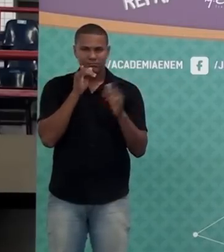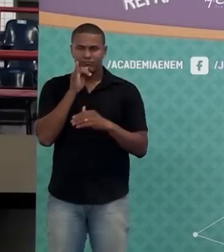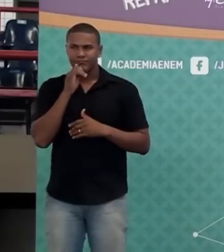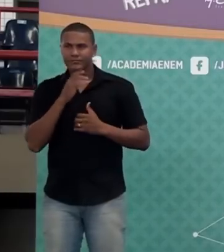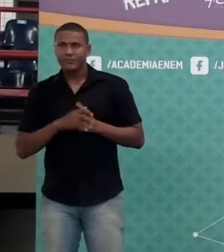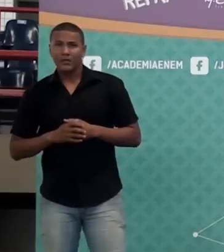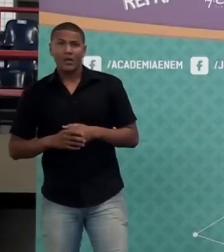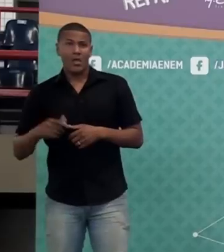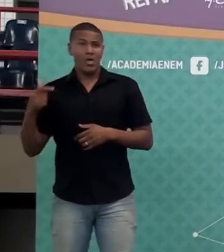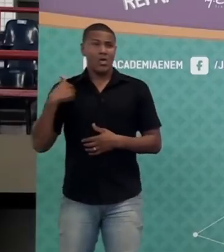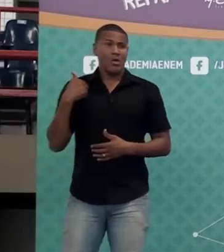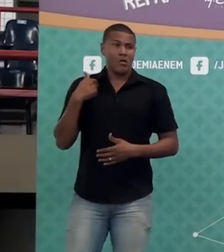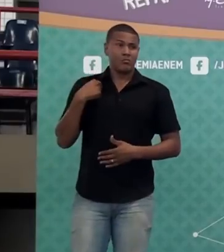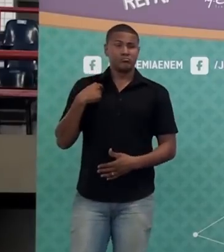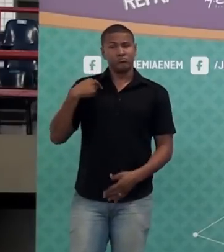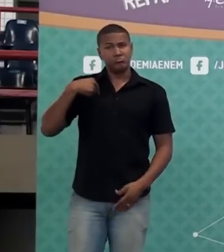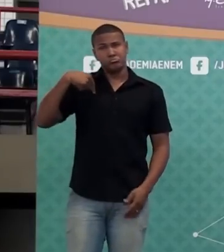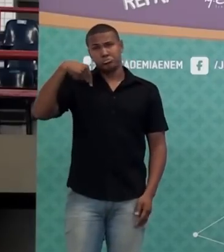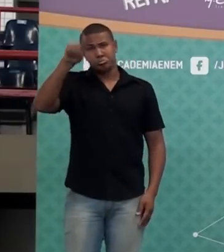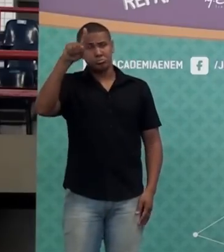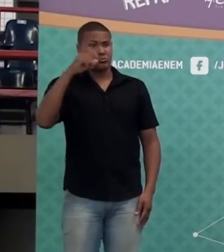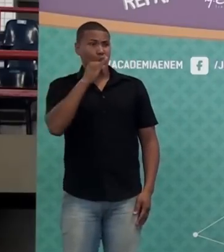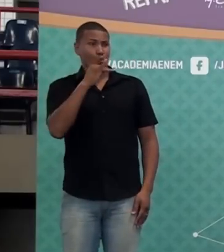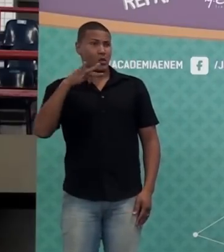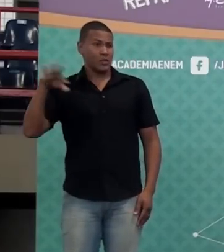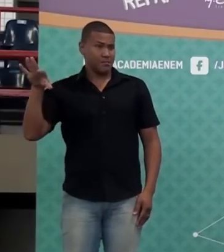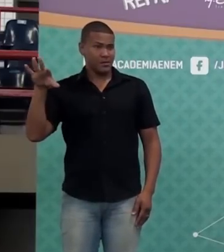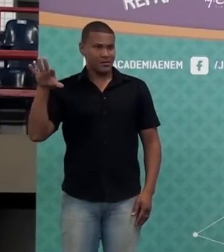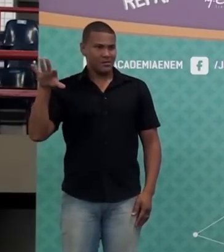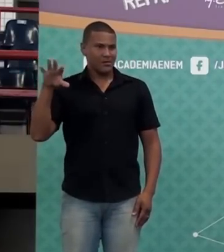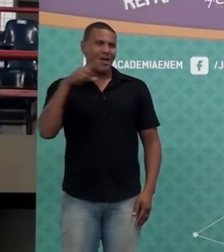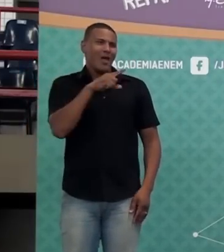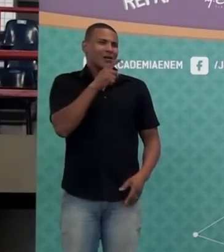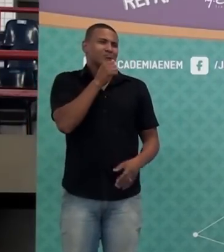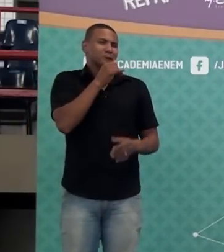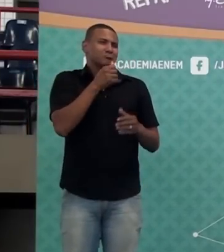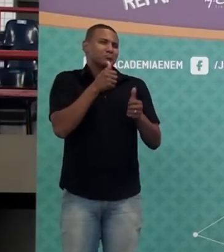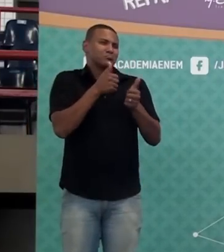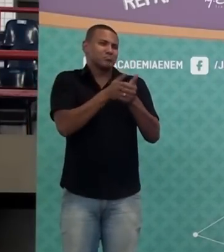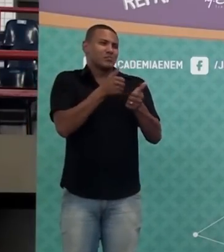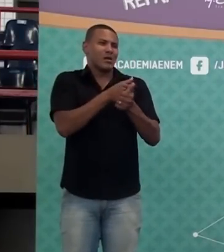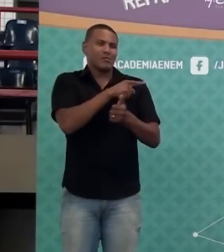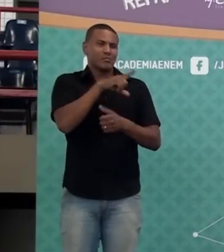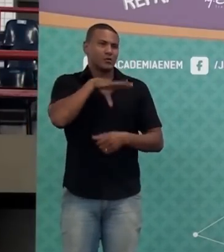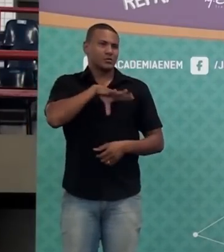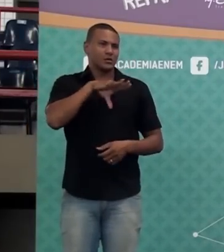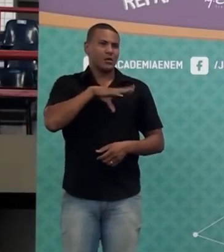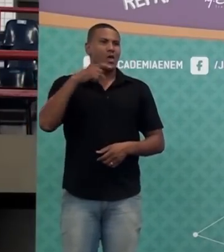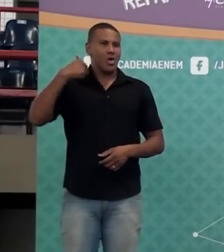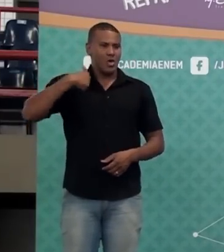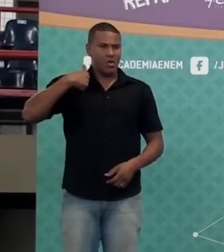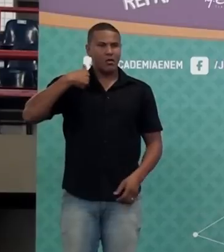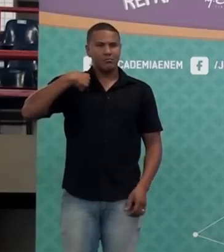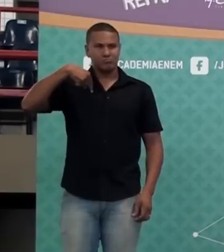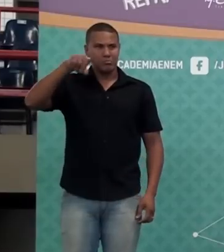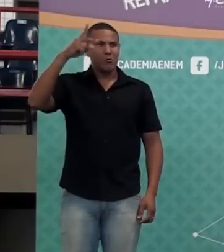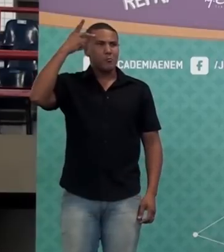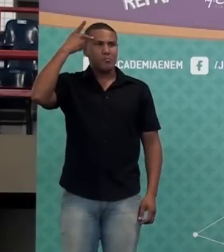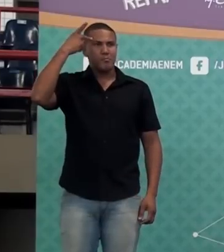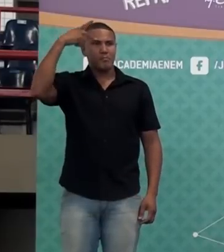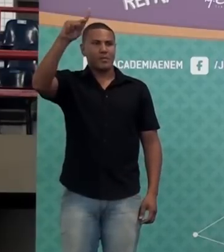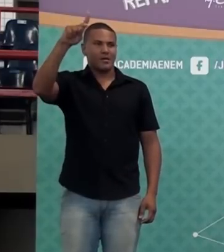sem acento. Como eu posso dizer, um carro para aqui na frente, de estacionar. Não tem